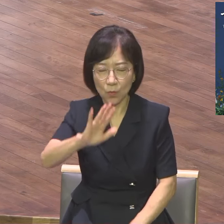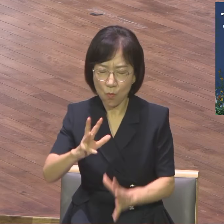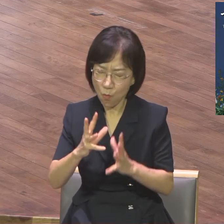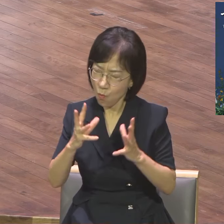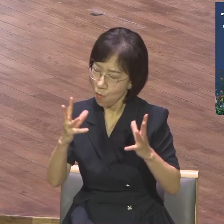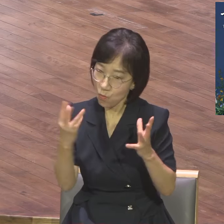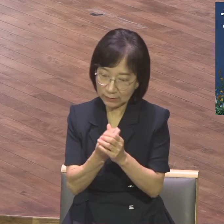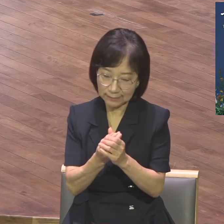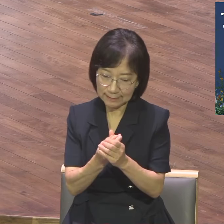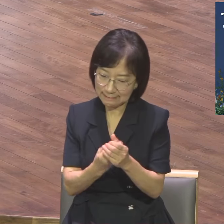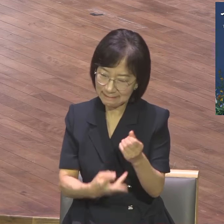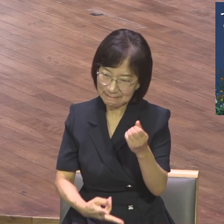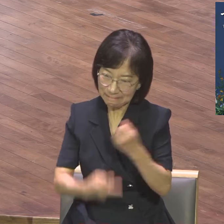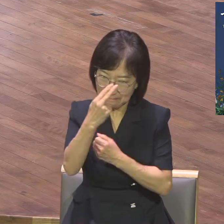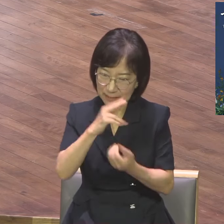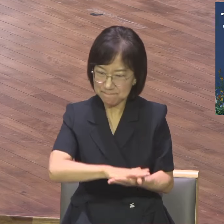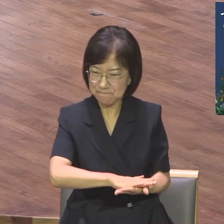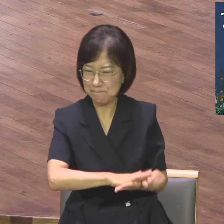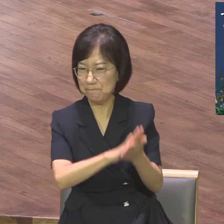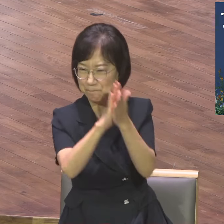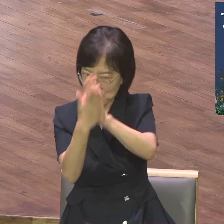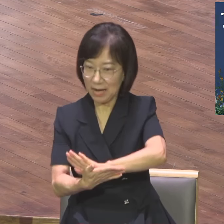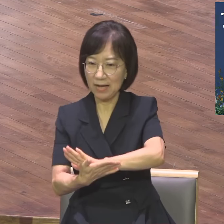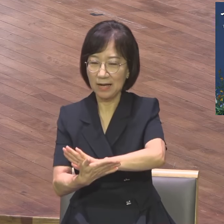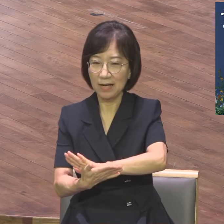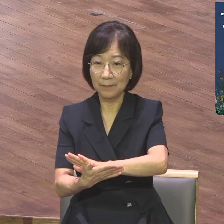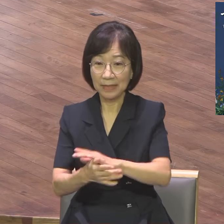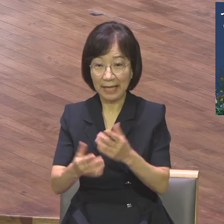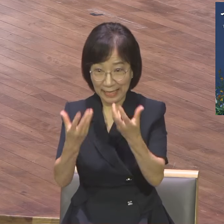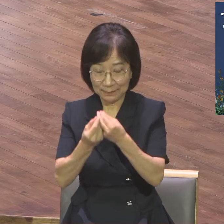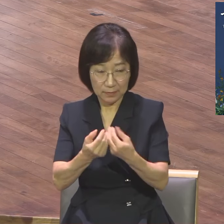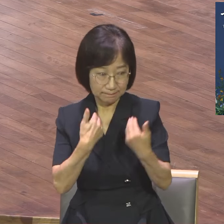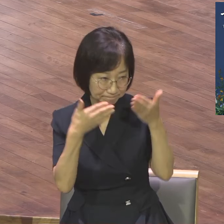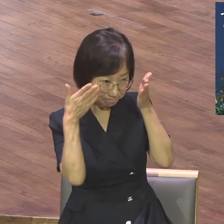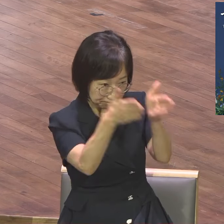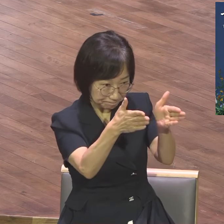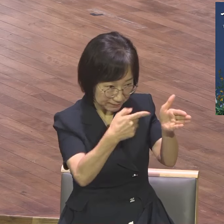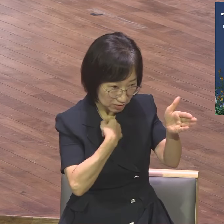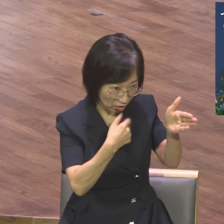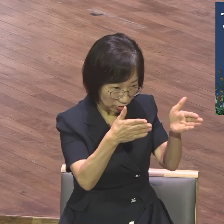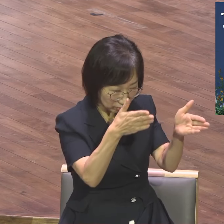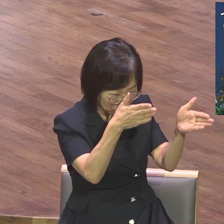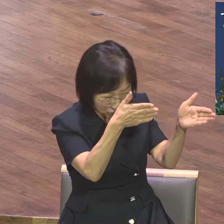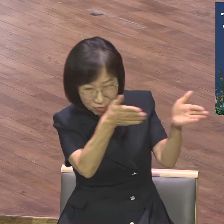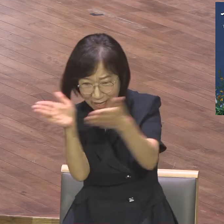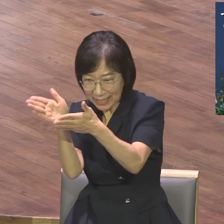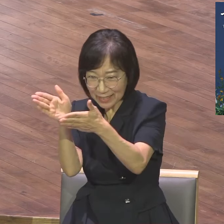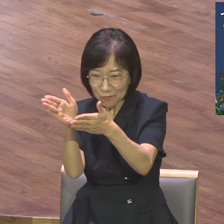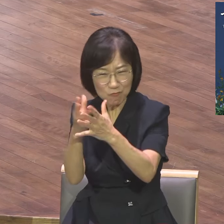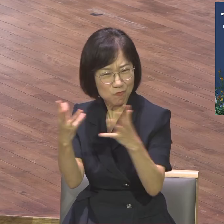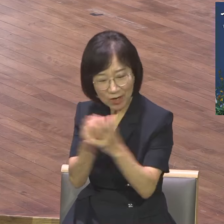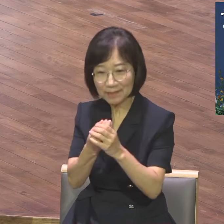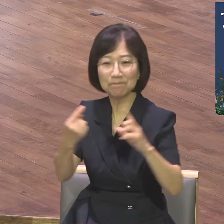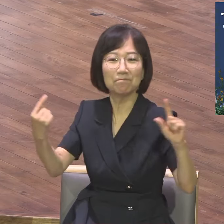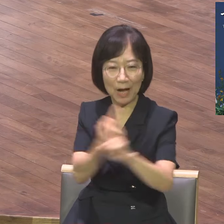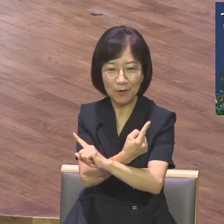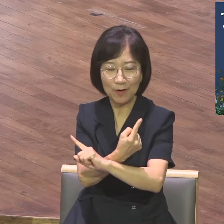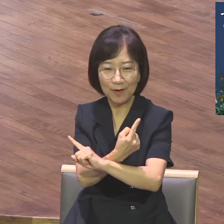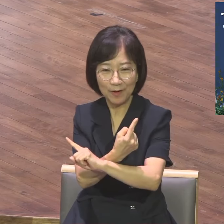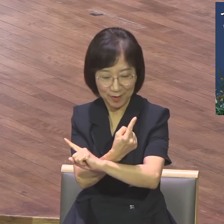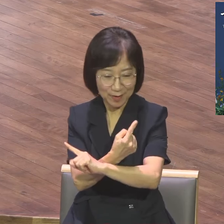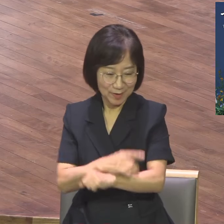거예요. 180도 방향을 바꾸는 게 회개예요. 이 회개라면 헬라말로 메타노에오,